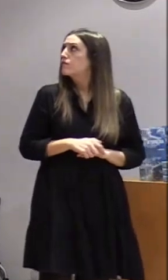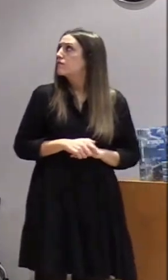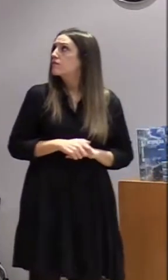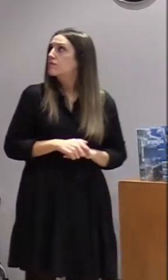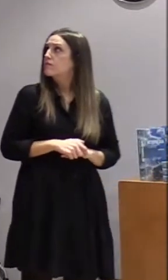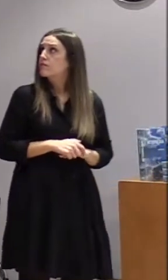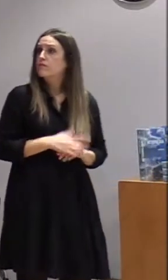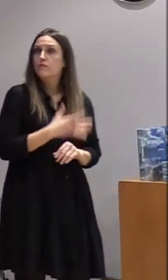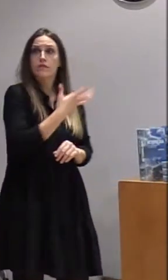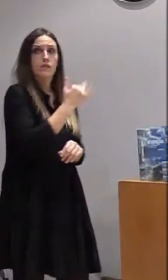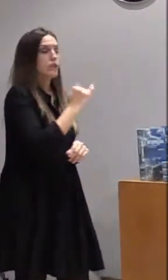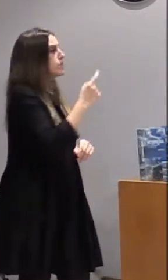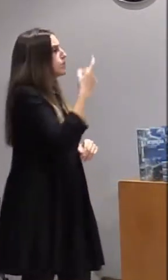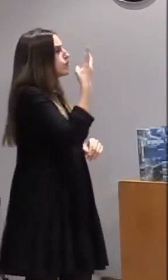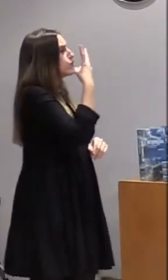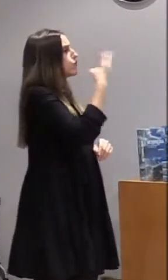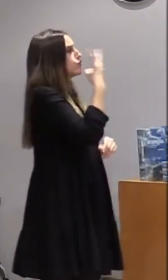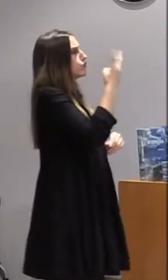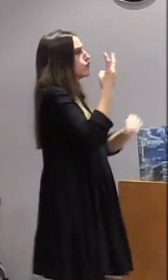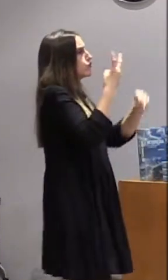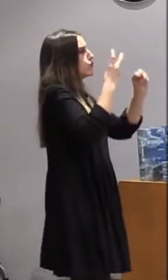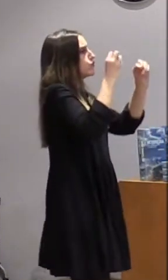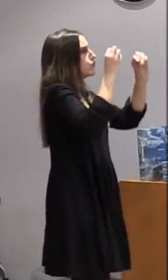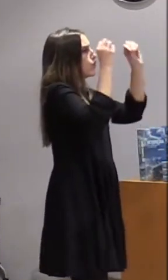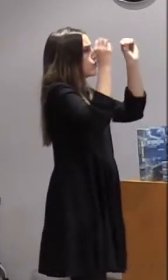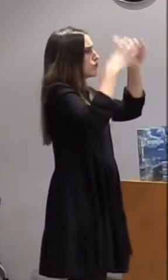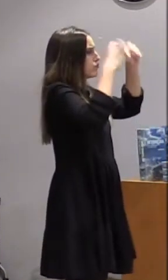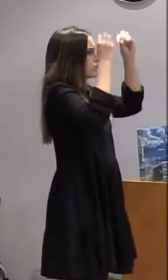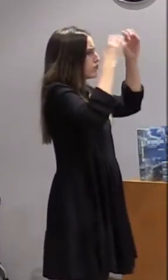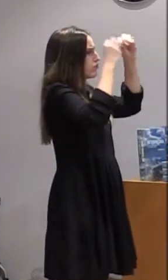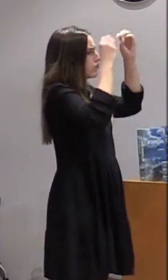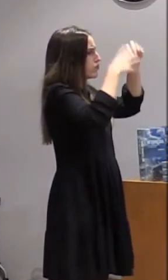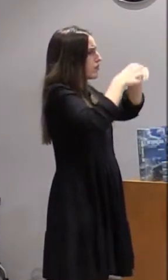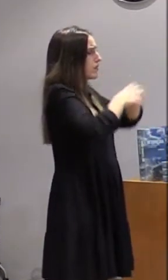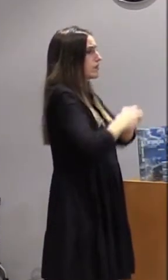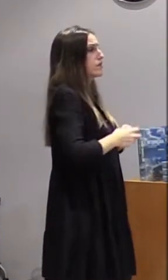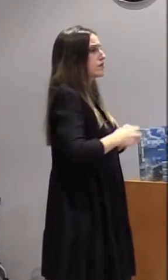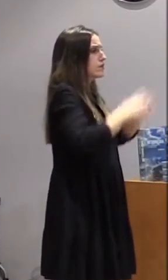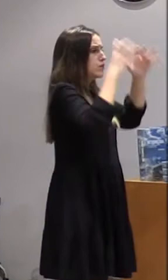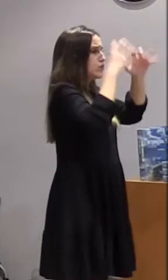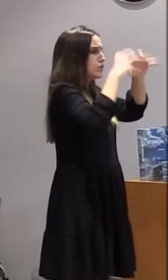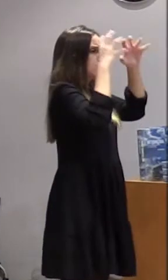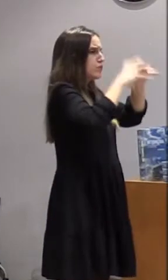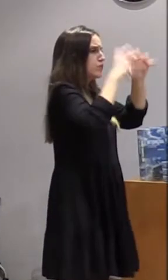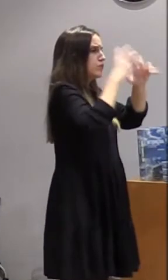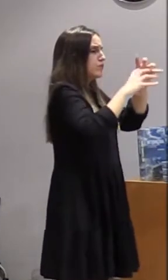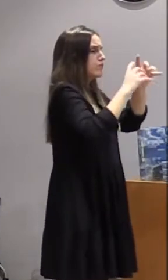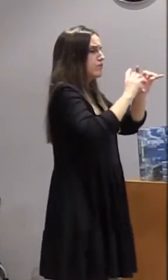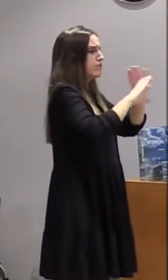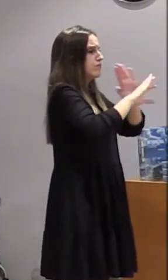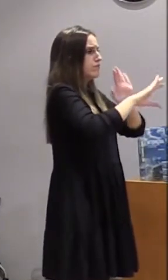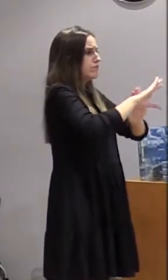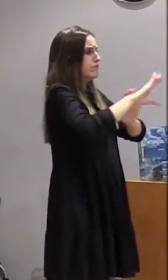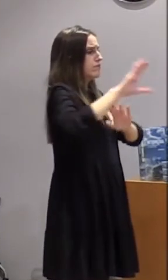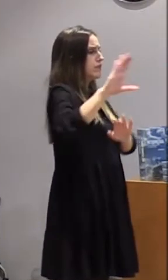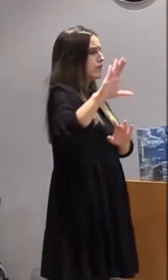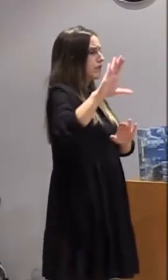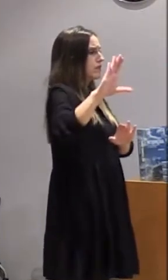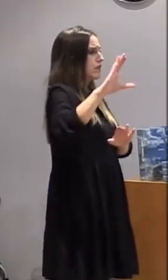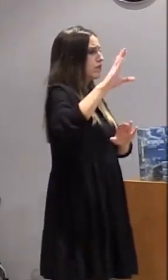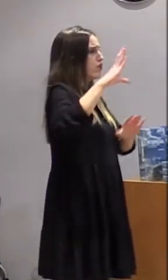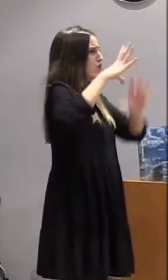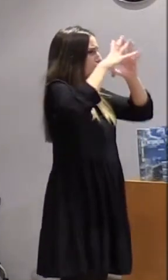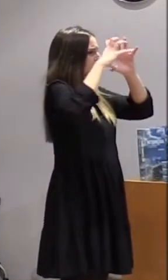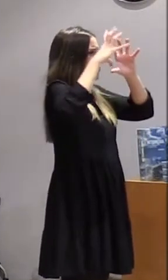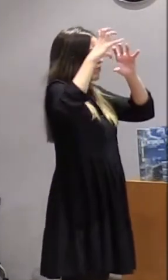tenemos dos tormentas. En la parte izquierda del lienzo aparecen nubarrones, todo dominado por el color